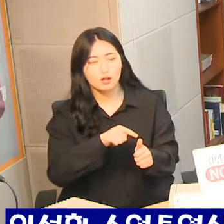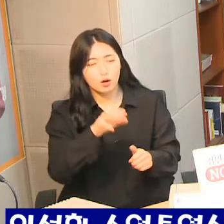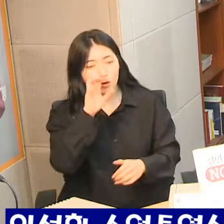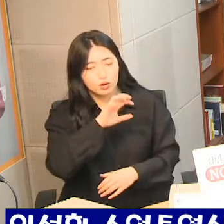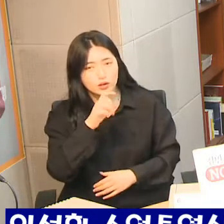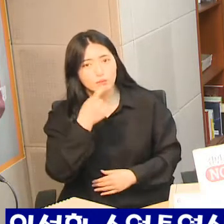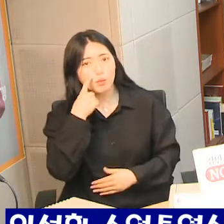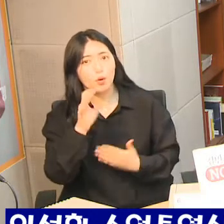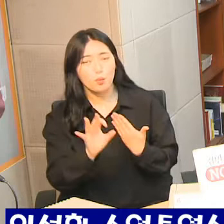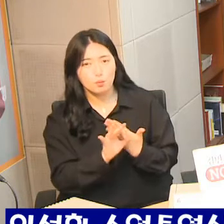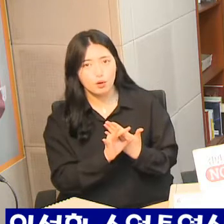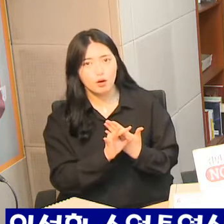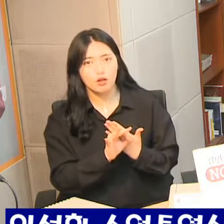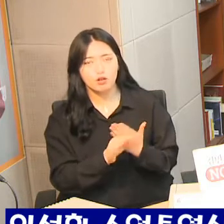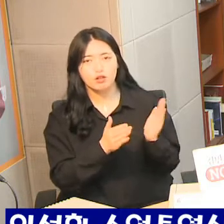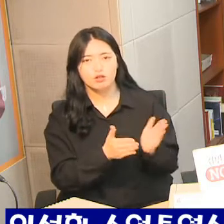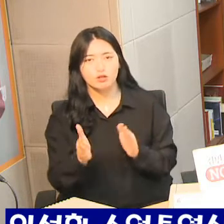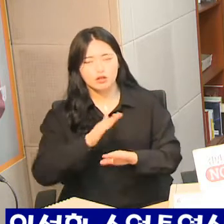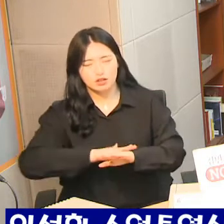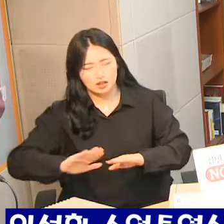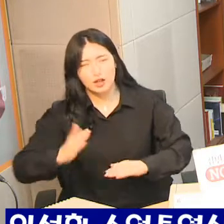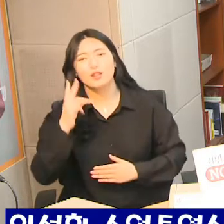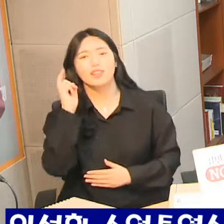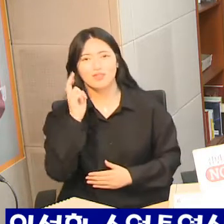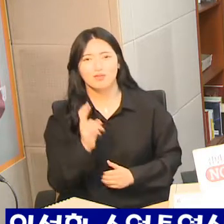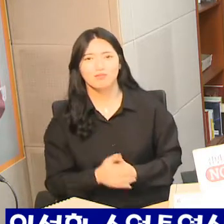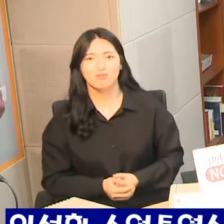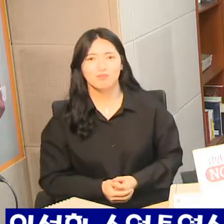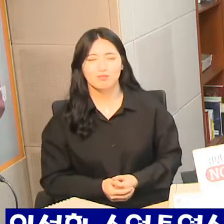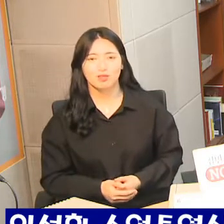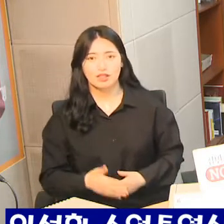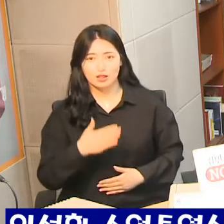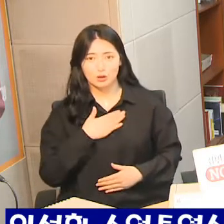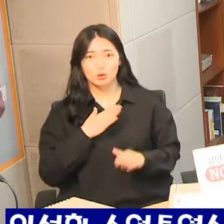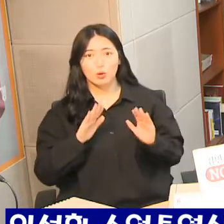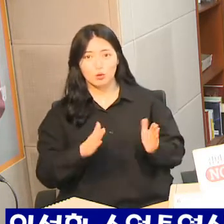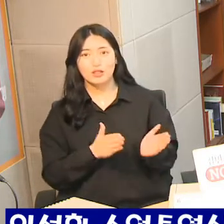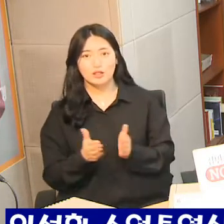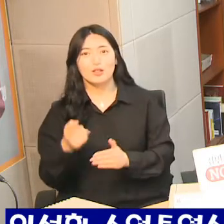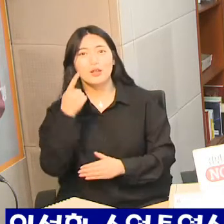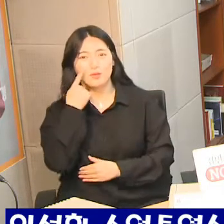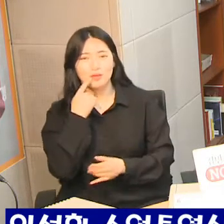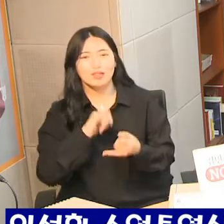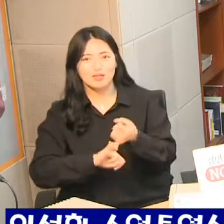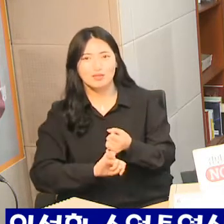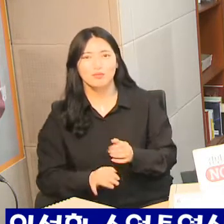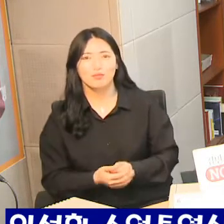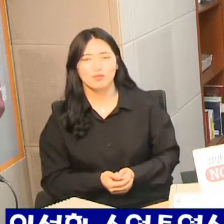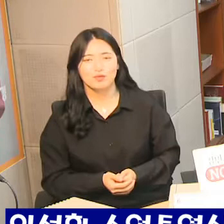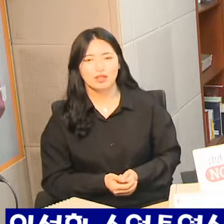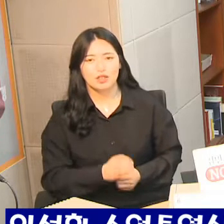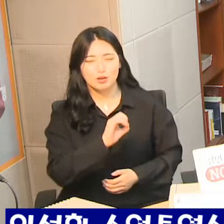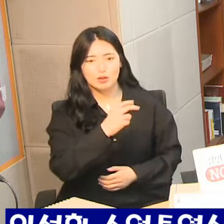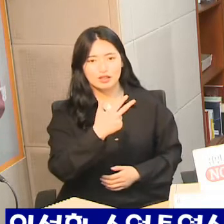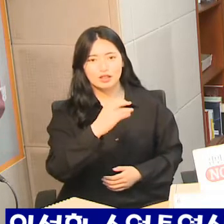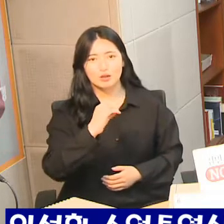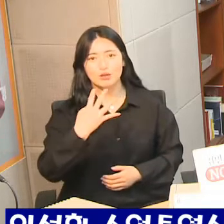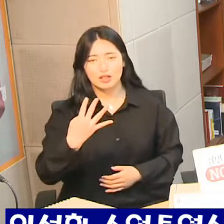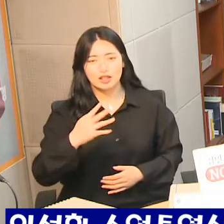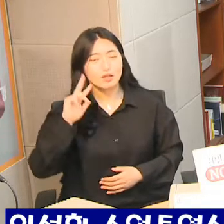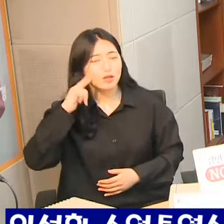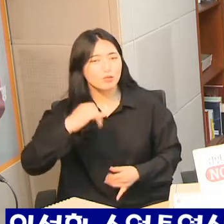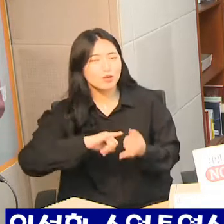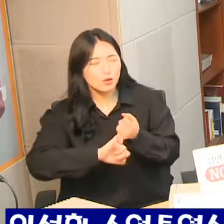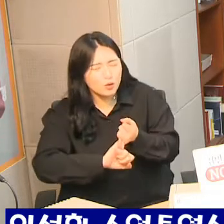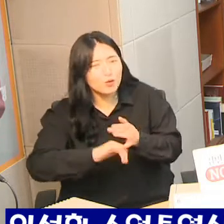번만 연습하면 네. 좀 정리가 돼요. 알겠습니다. 네, 저도 오늘 좀 정리해 보려고요. 네. 자, 공치공사님 다음 주도 꼭